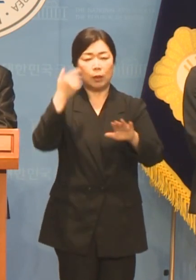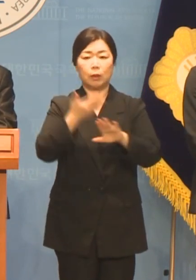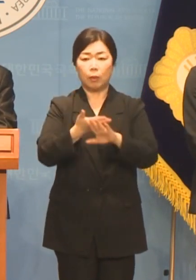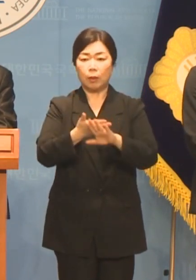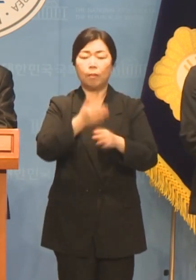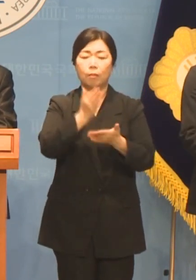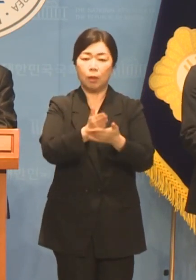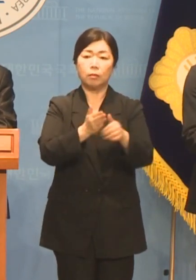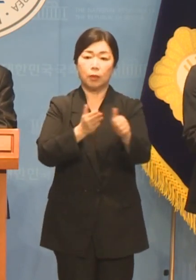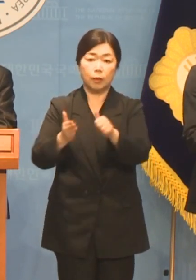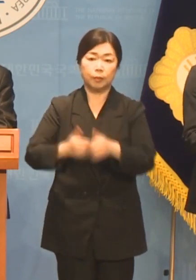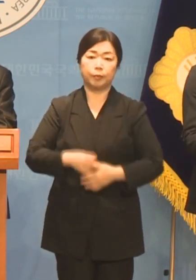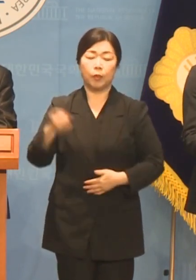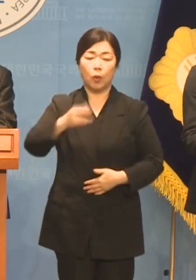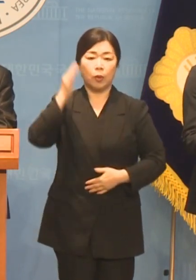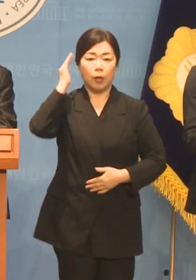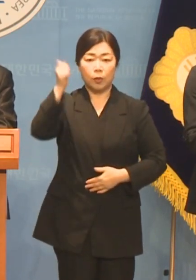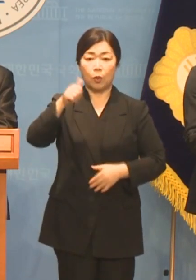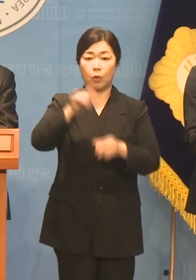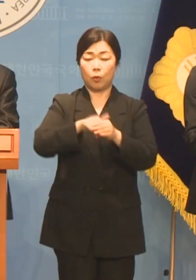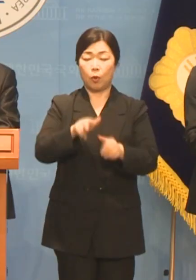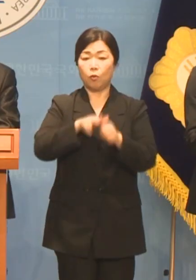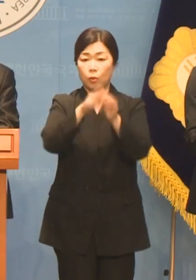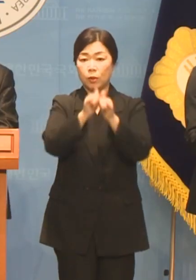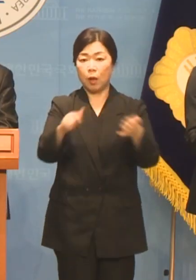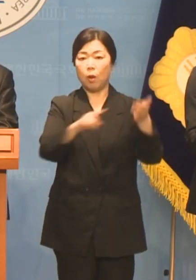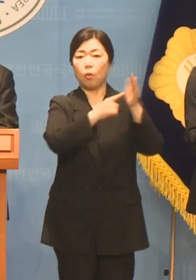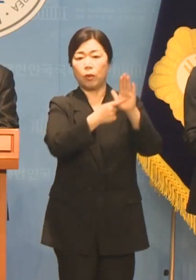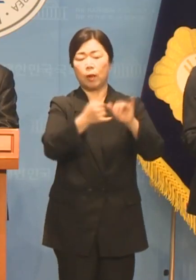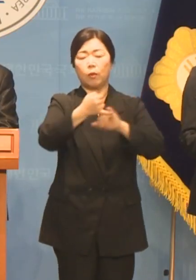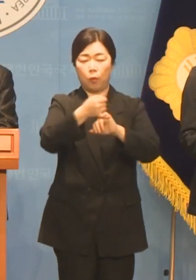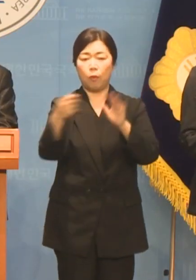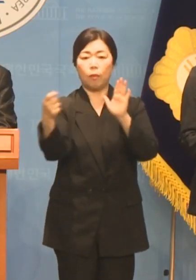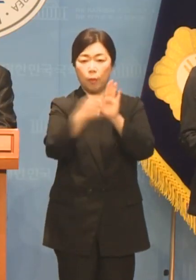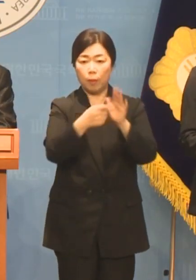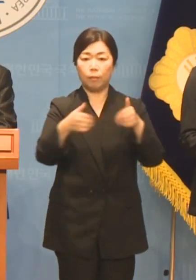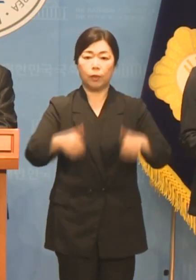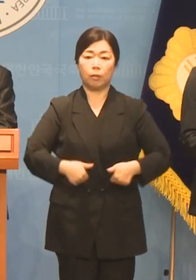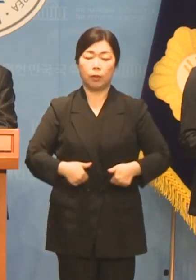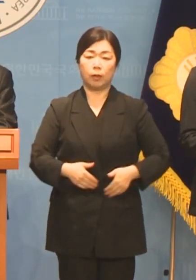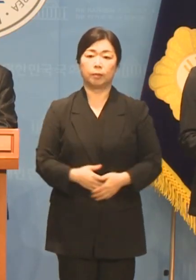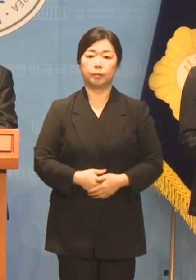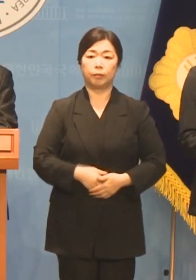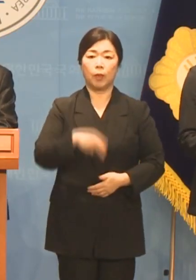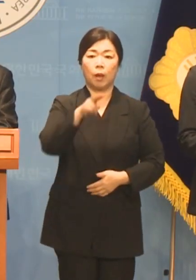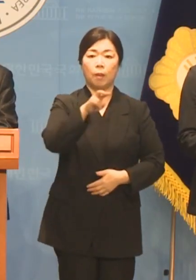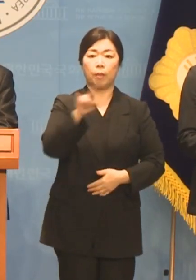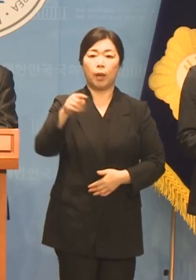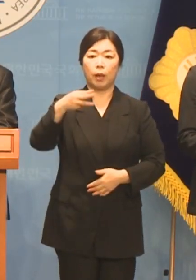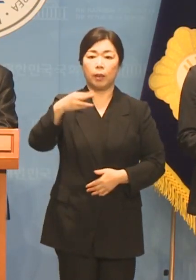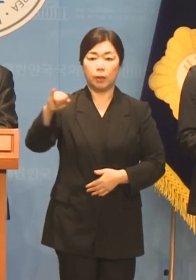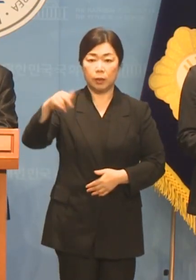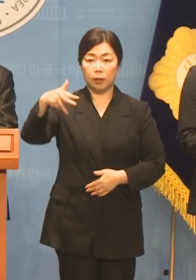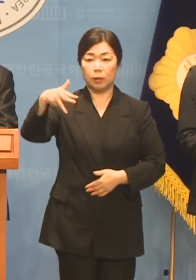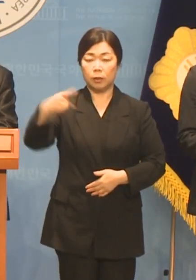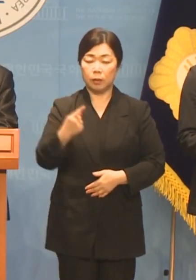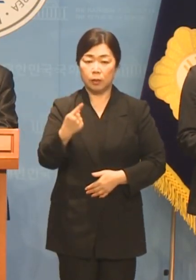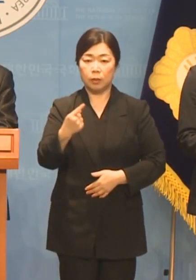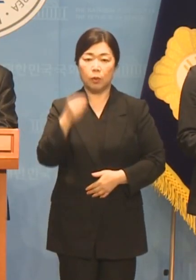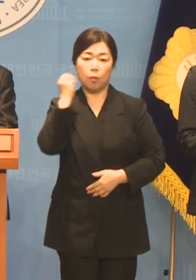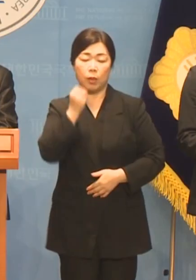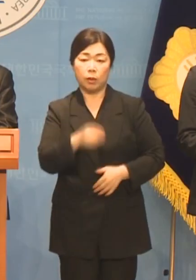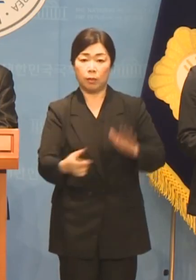후보 공약에 반드시 들어가야 합니다. 메리츠 금융지주 홈페이지 첫 화면에 이런 문구가 있습니다.